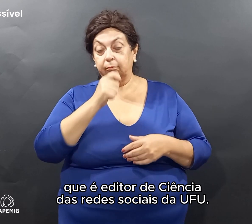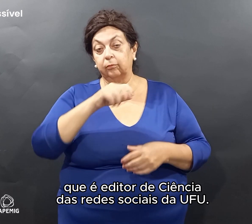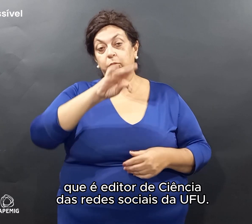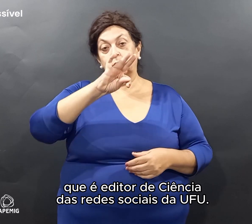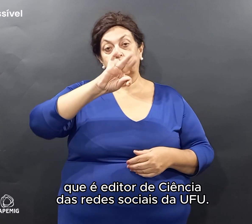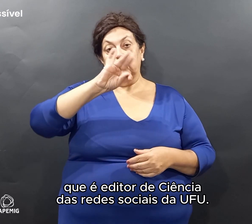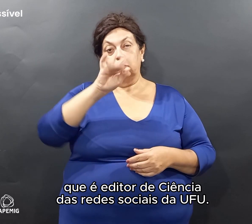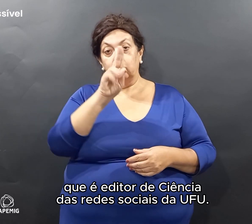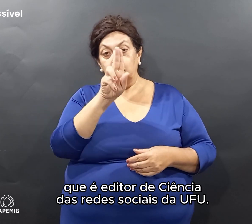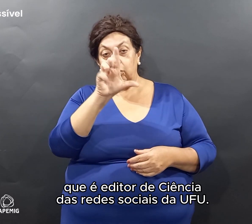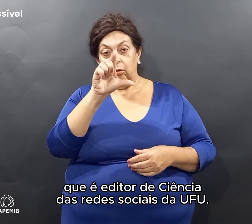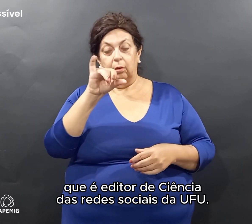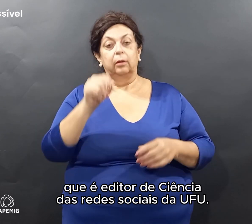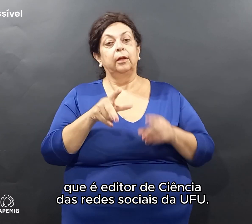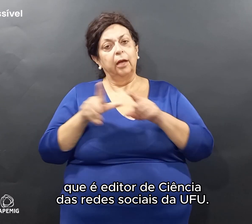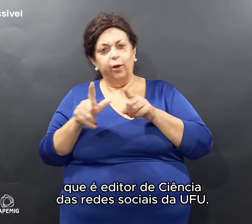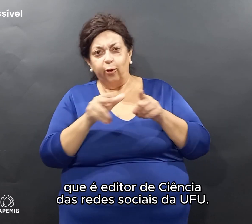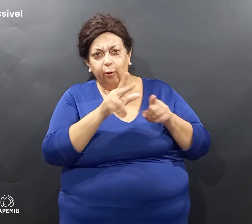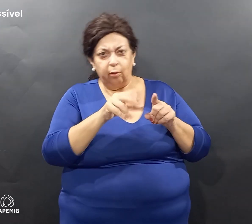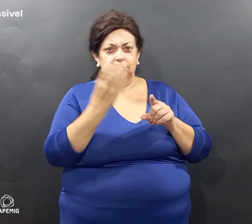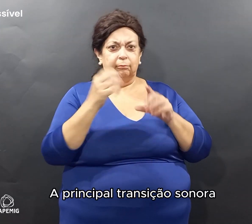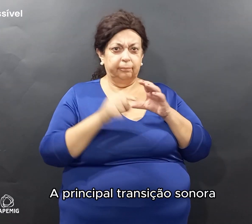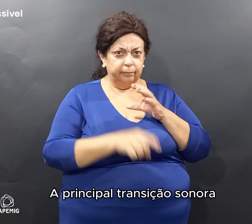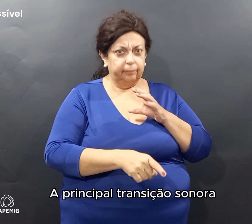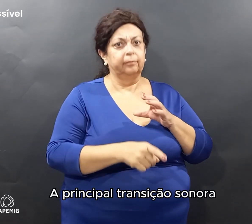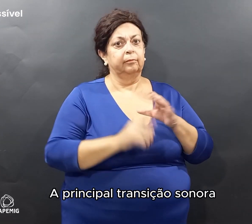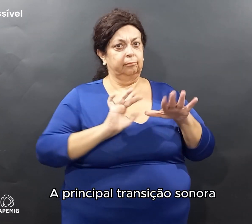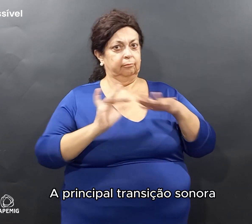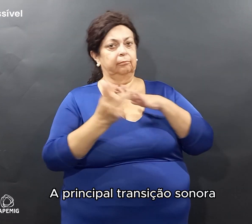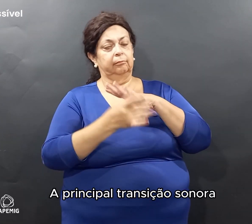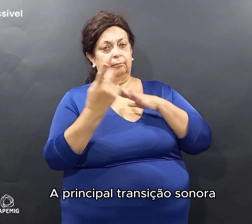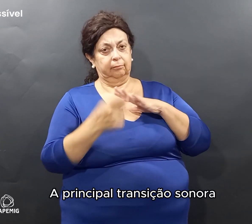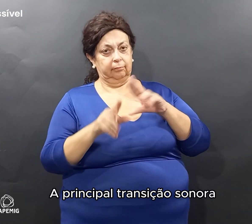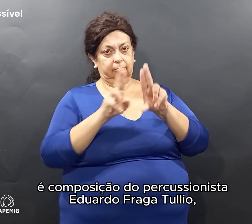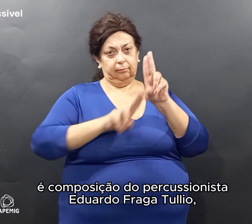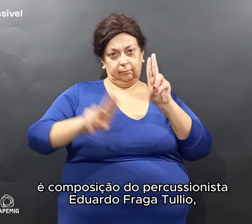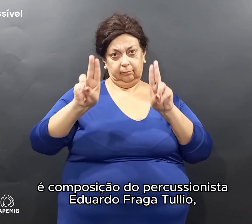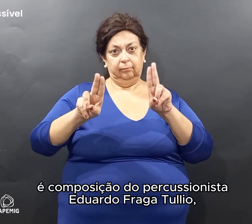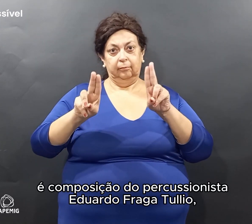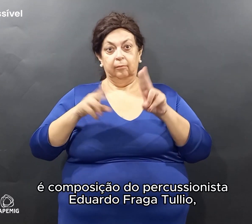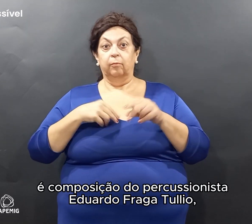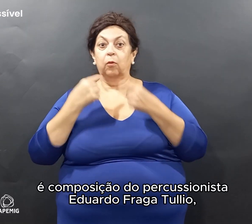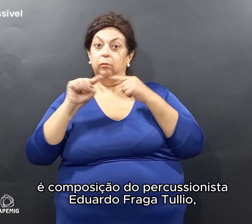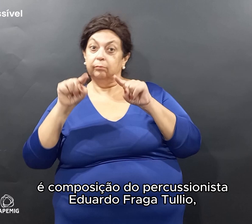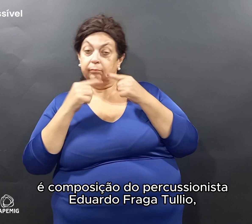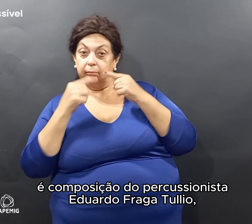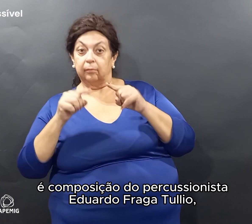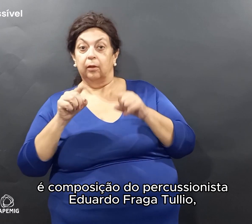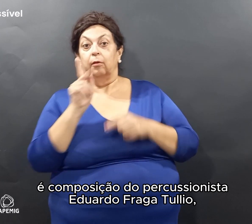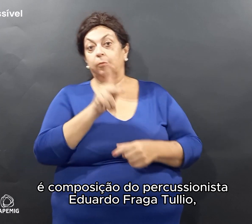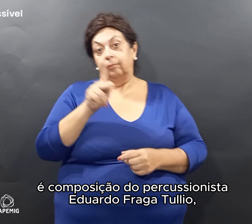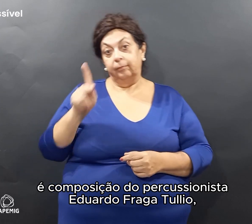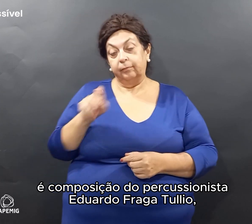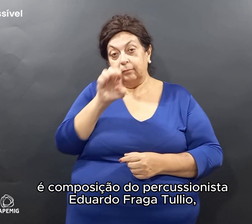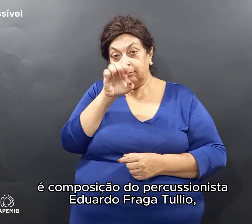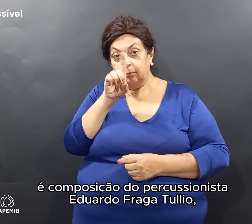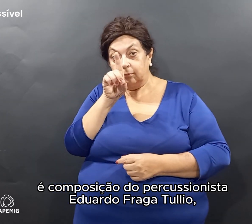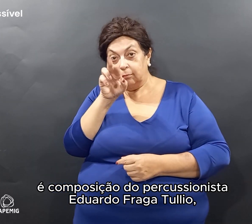de ciência das redes sociais da UFO. A principal transição sonora é a composição do percussionista Eduardo Fraga Túlio,